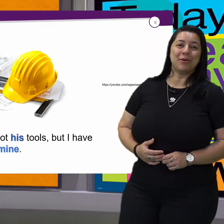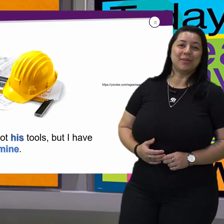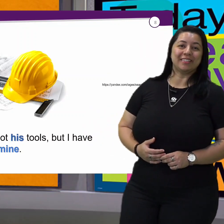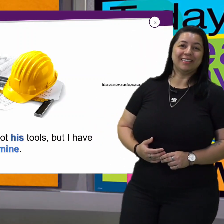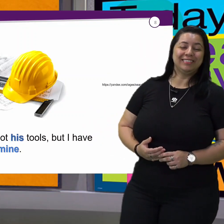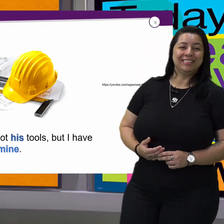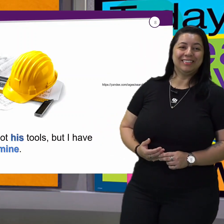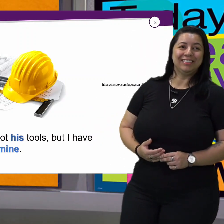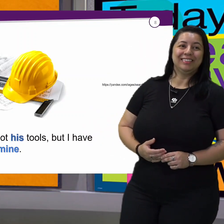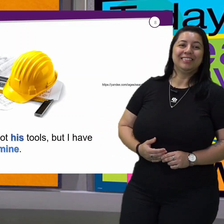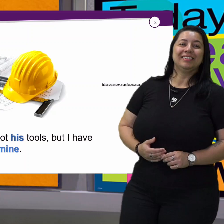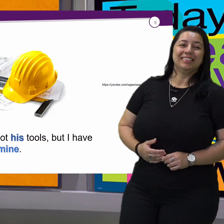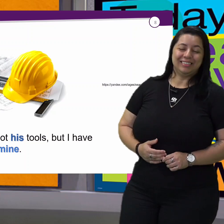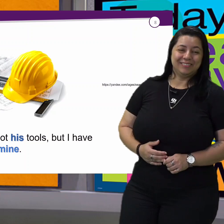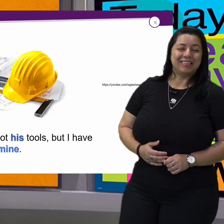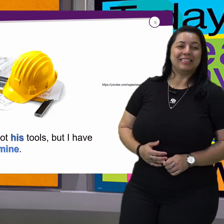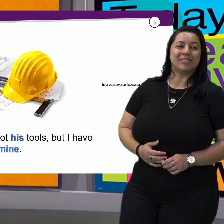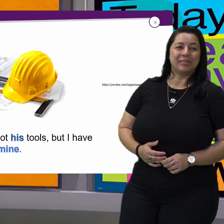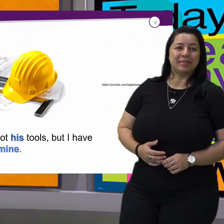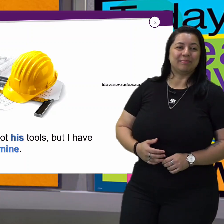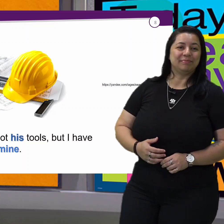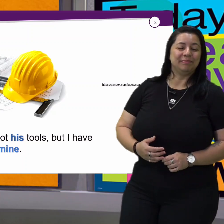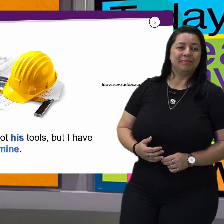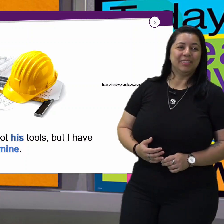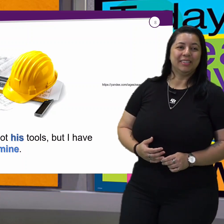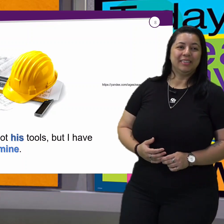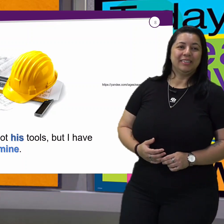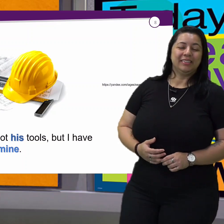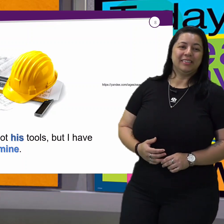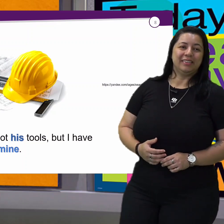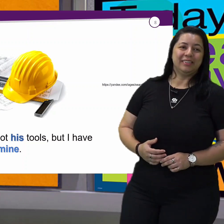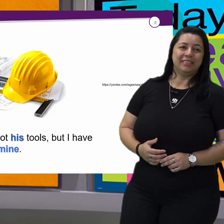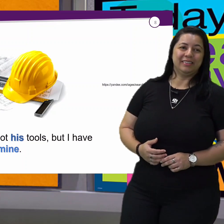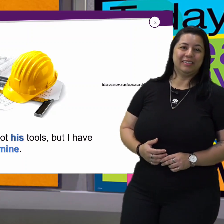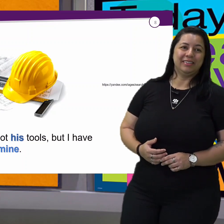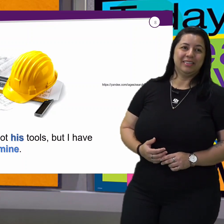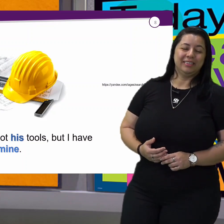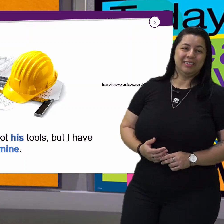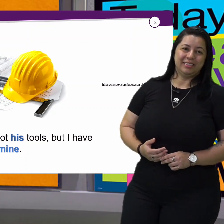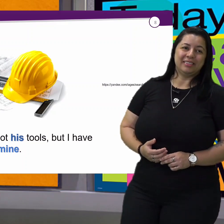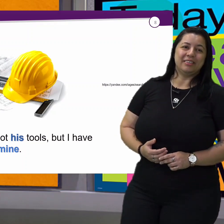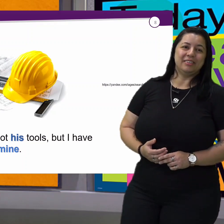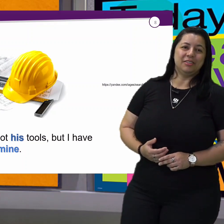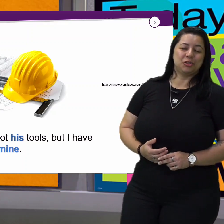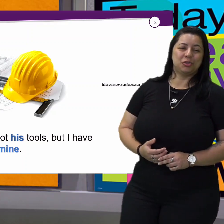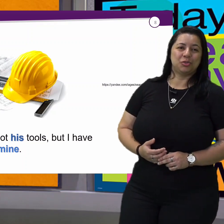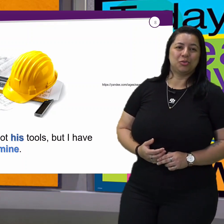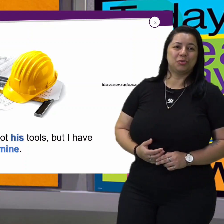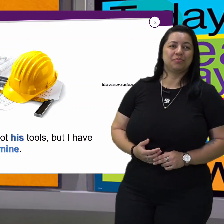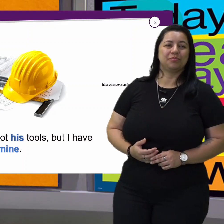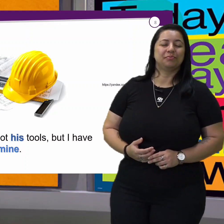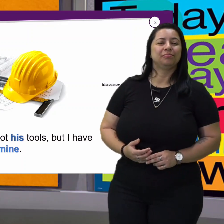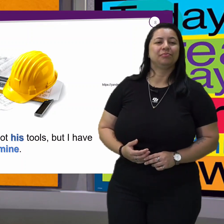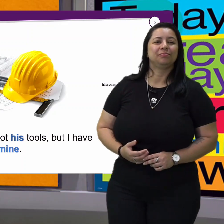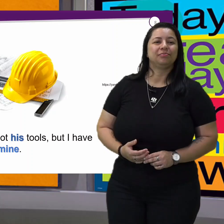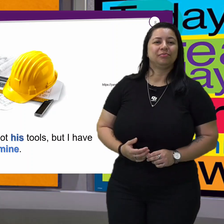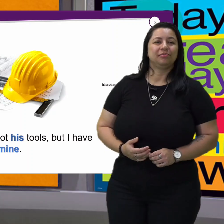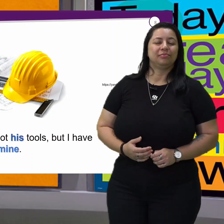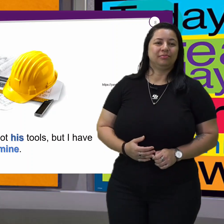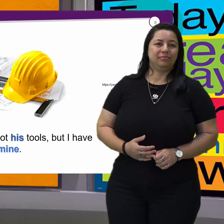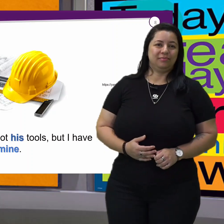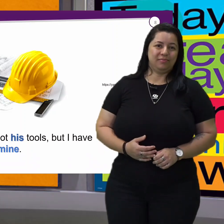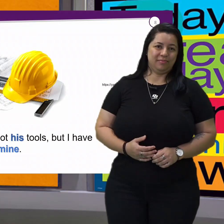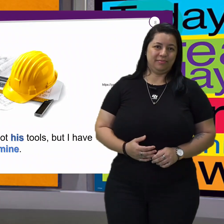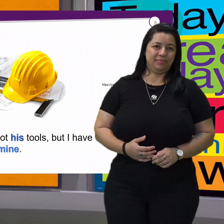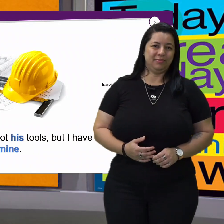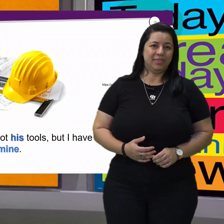usando os dois, né? Duas questões de possessivo. Isso aí. Temos aqui a profissão, uma occupation, the engineer